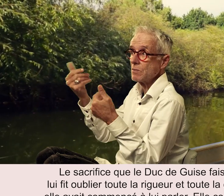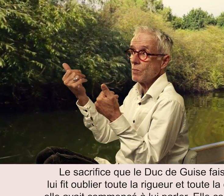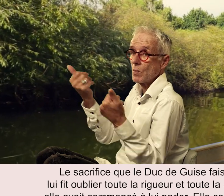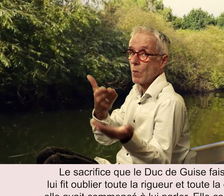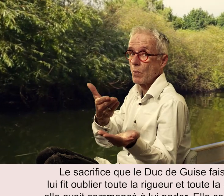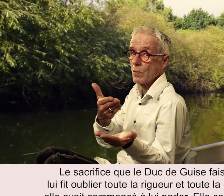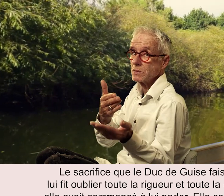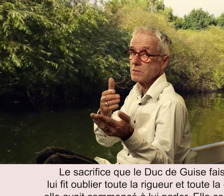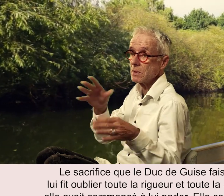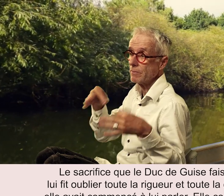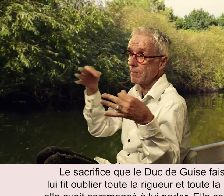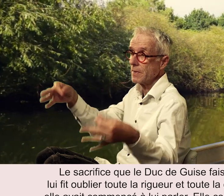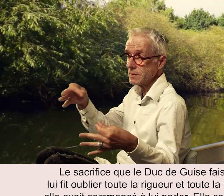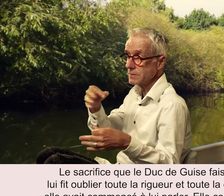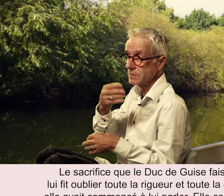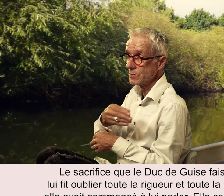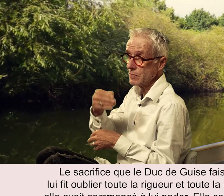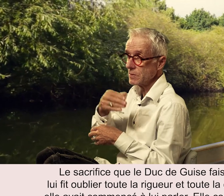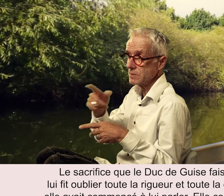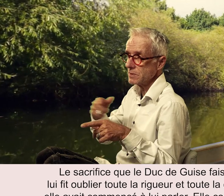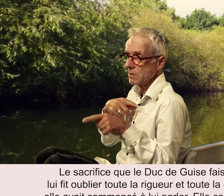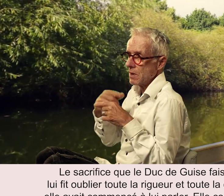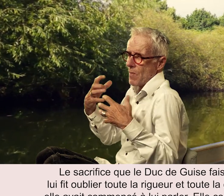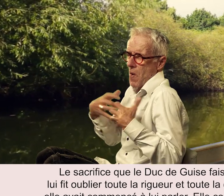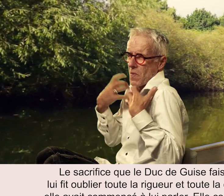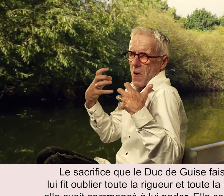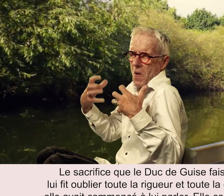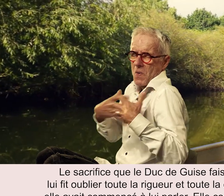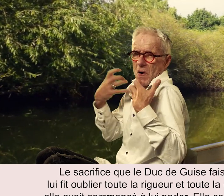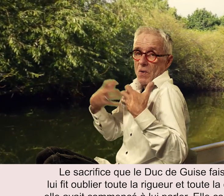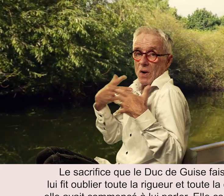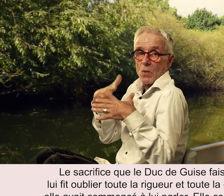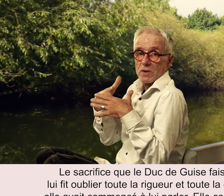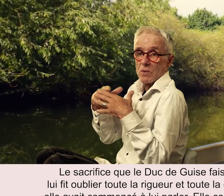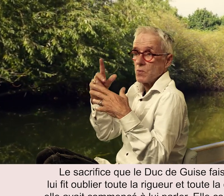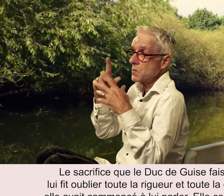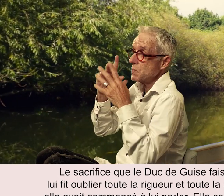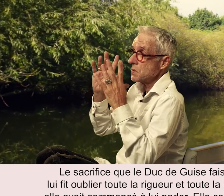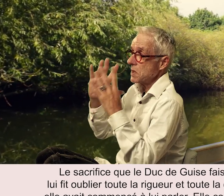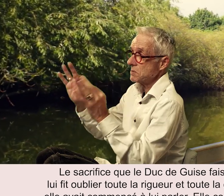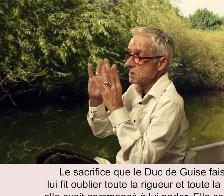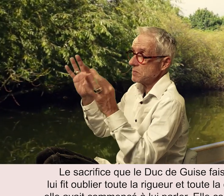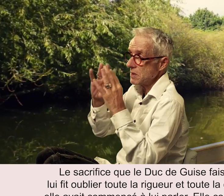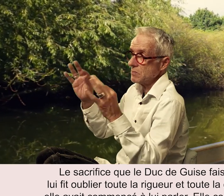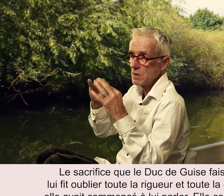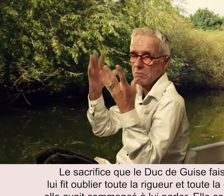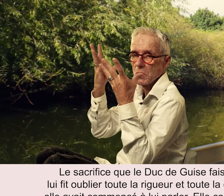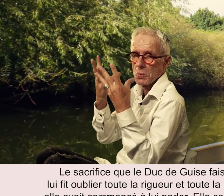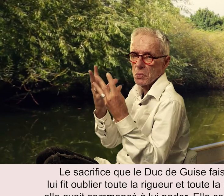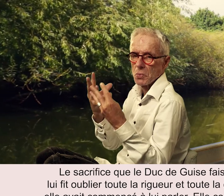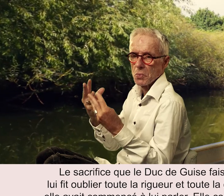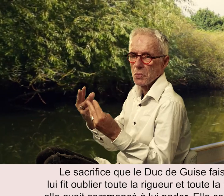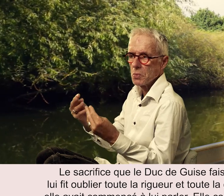princesse lui fit oublier toute la rigueur et toute la colère avec laquelle elle avait commencé à lui parler. Elle